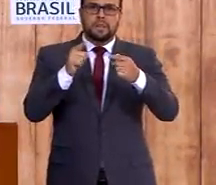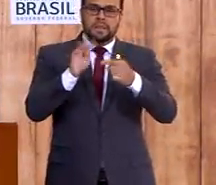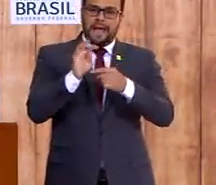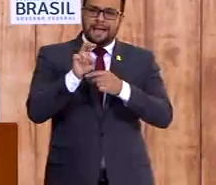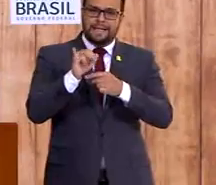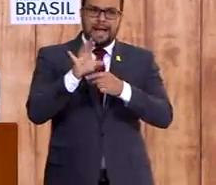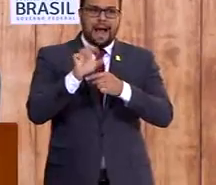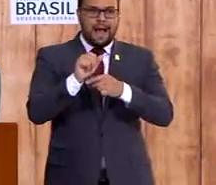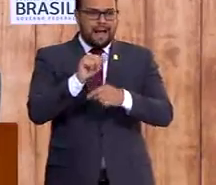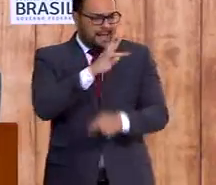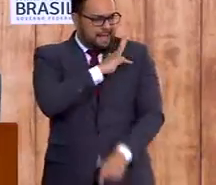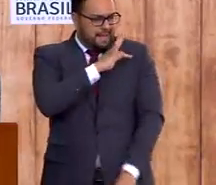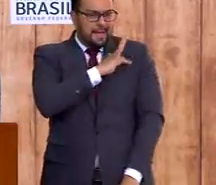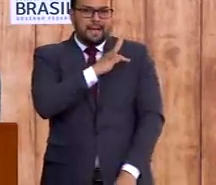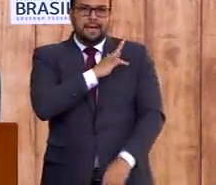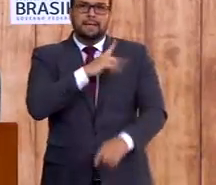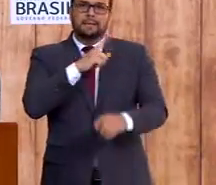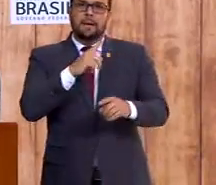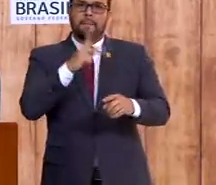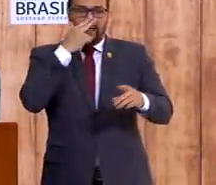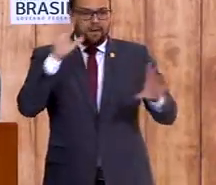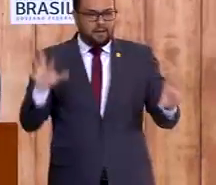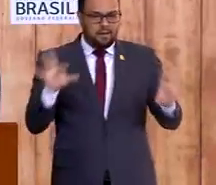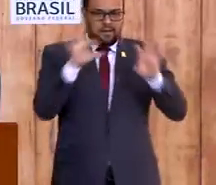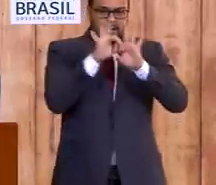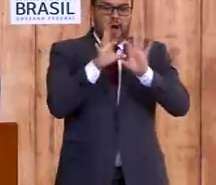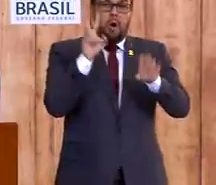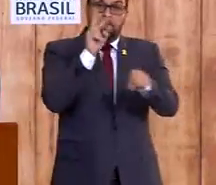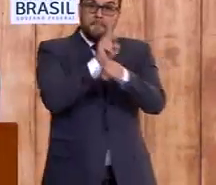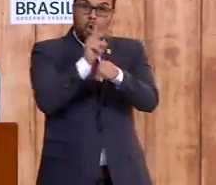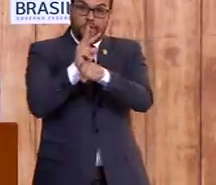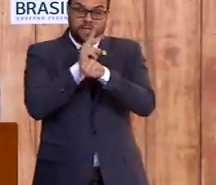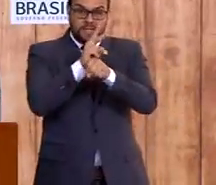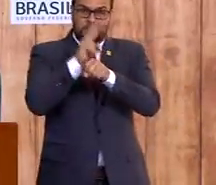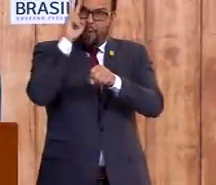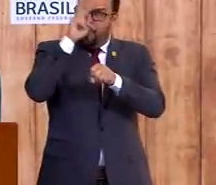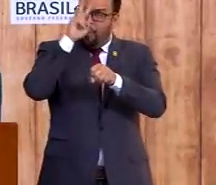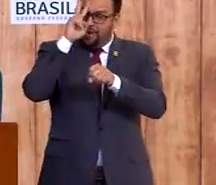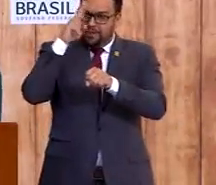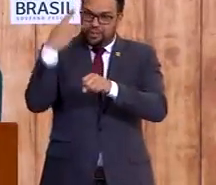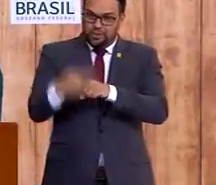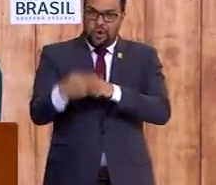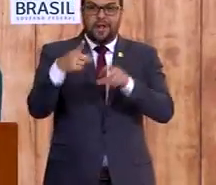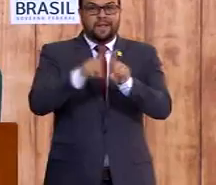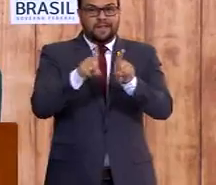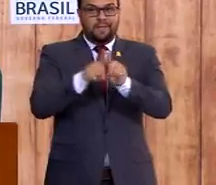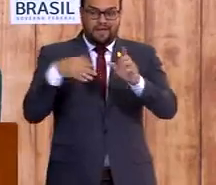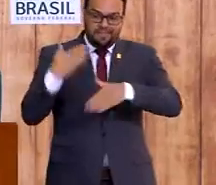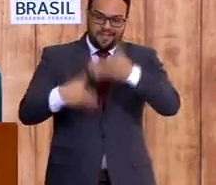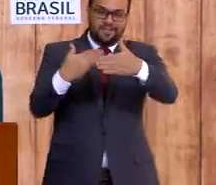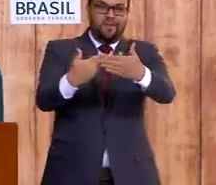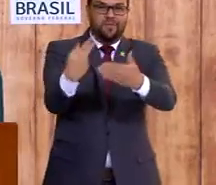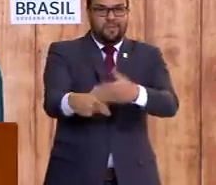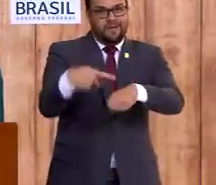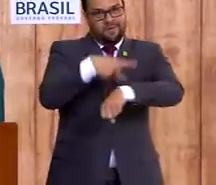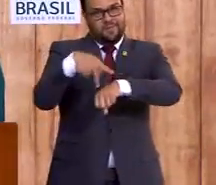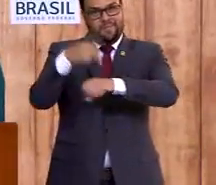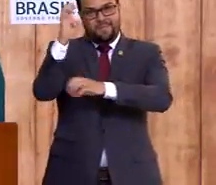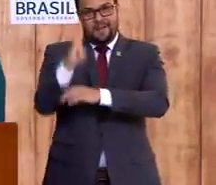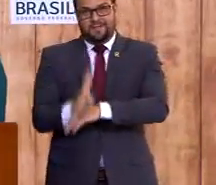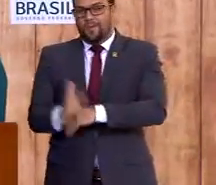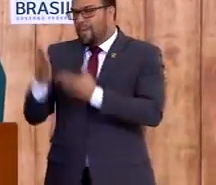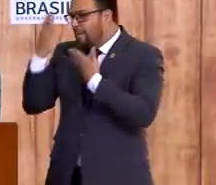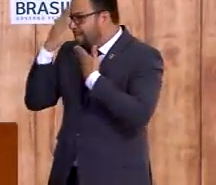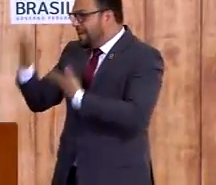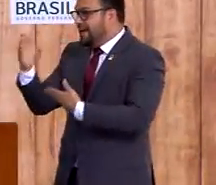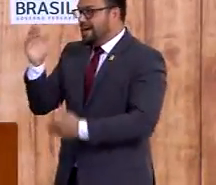na construção de Pontes entre a proteção da nossa história e o desenvolvimento da nossa nação muito obrigada